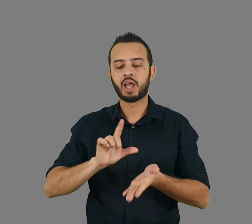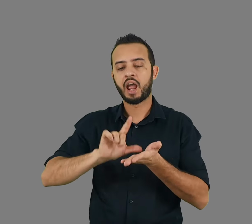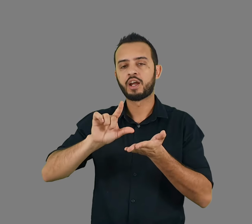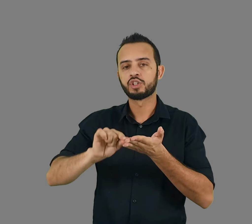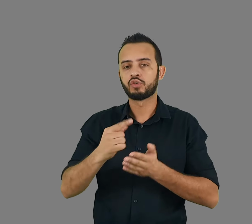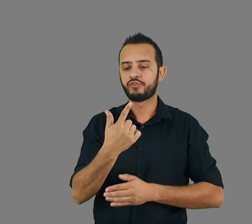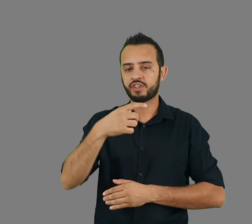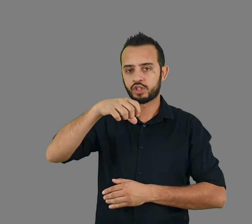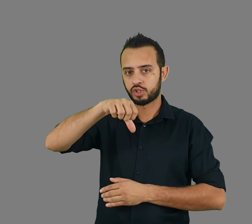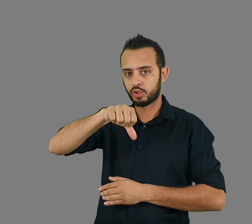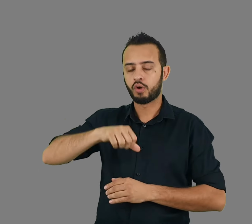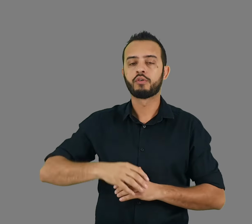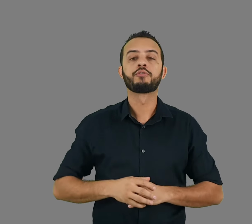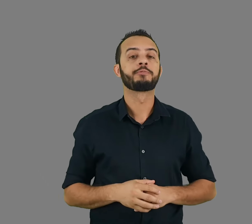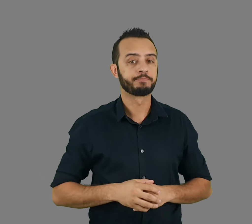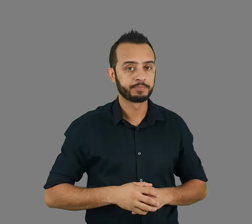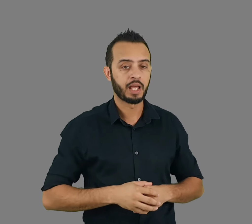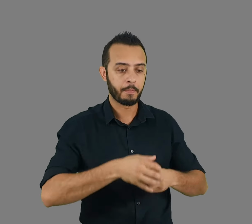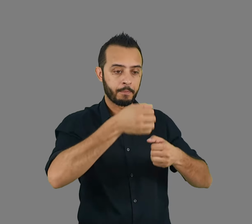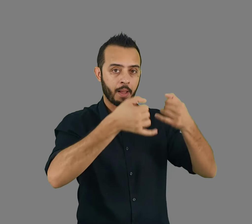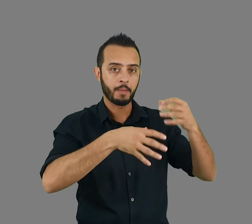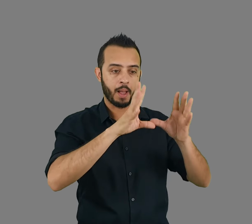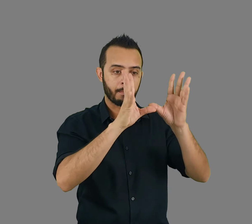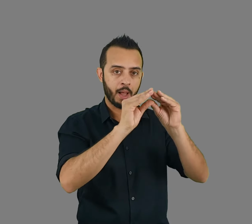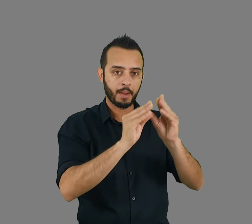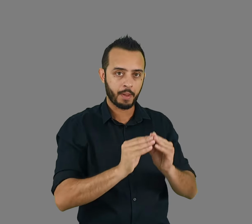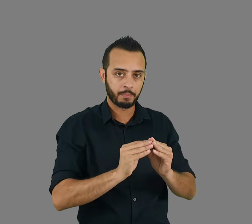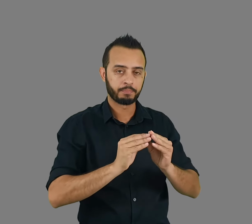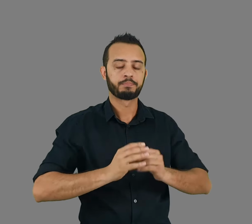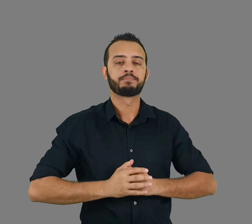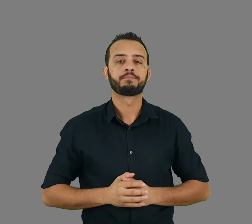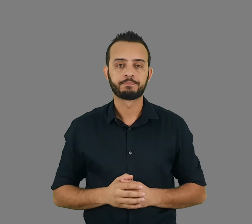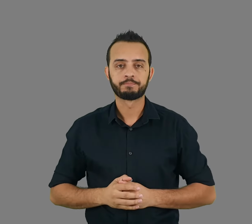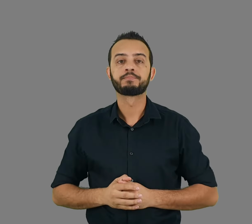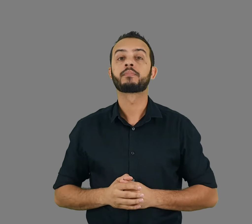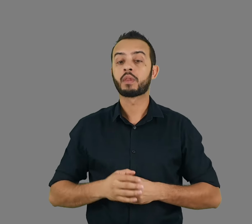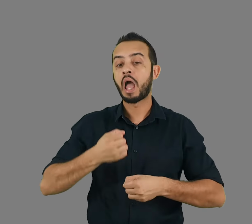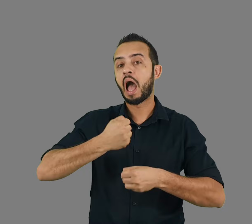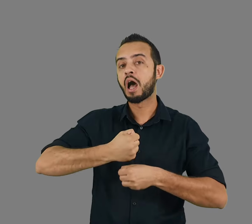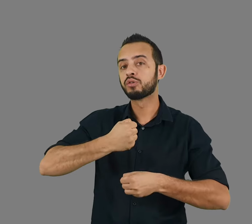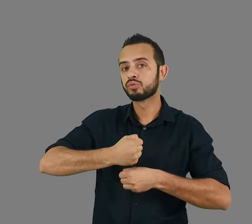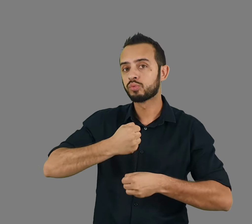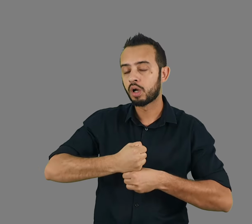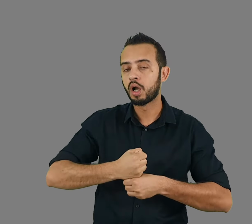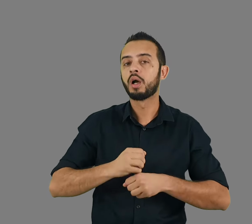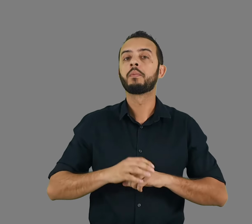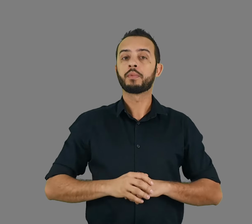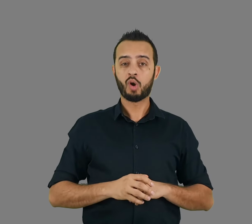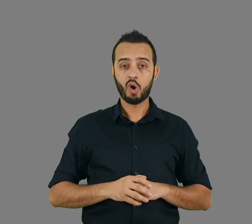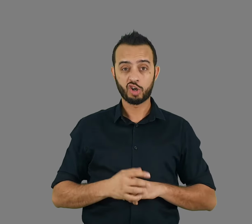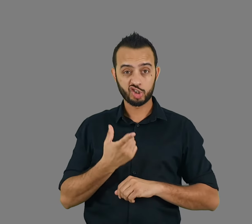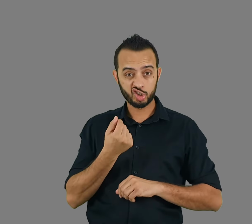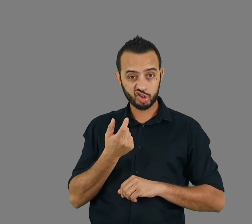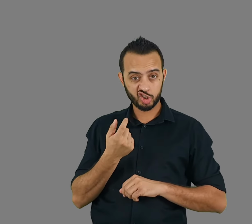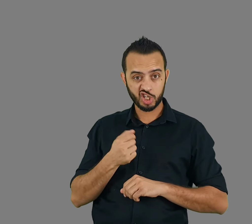29. Das disposições gerais. A SUCAMP não distribui lucros, bonificações